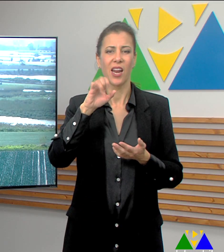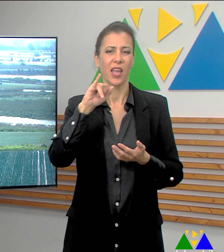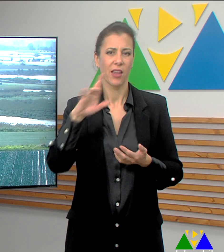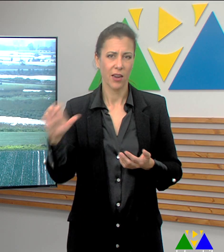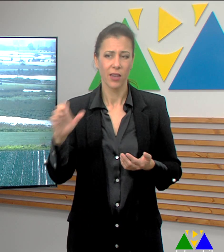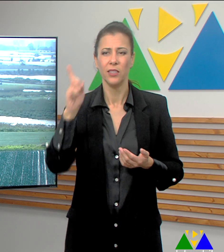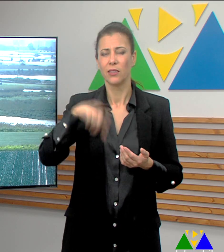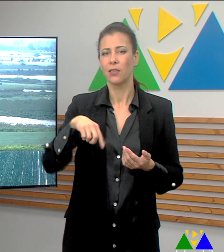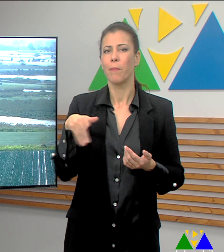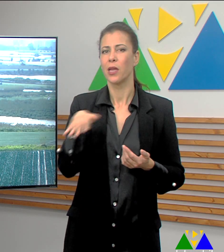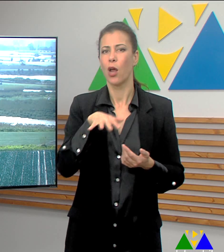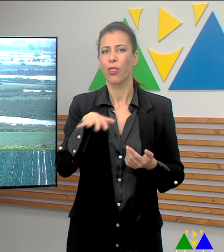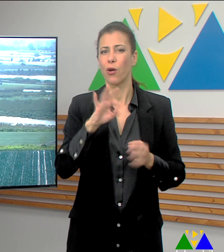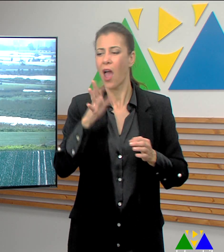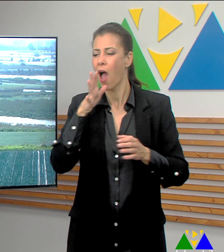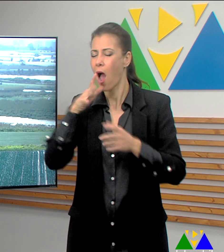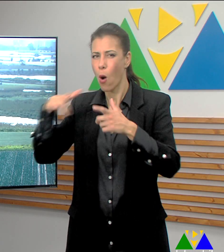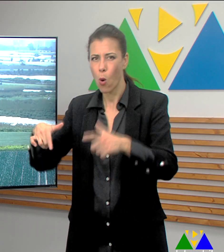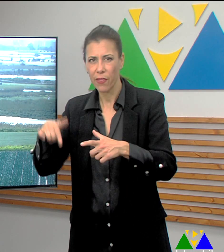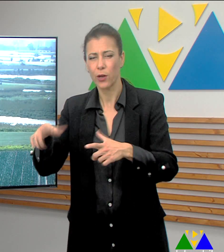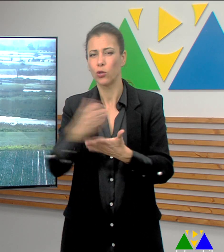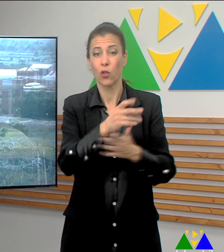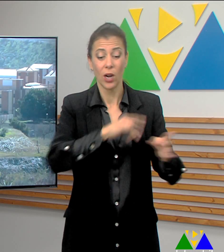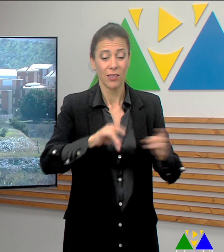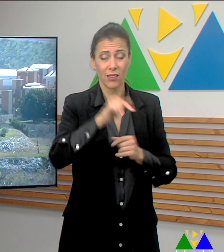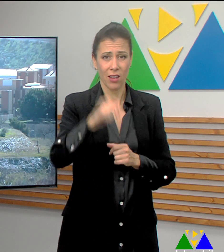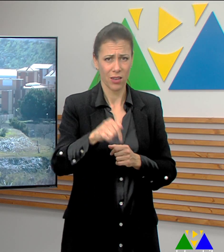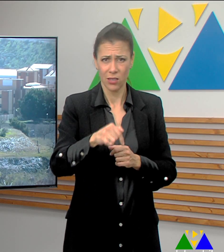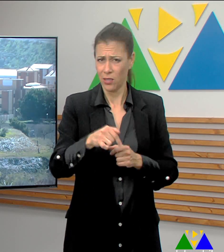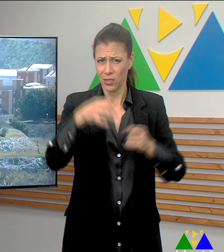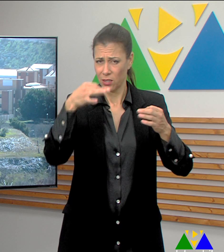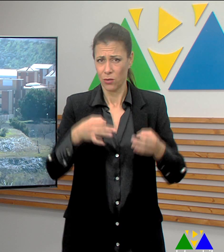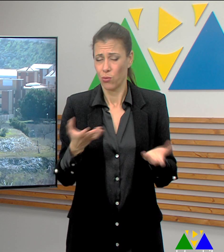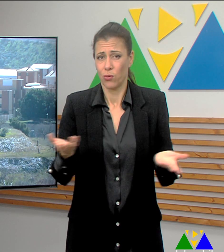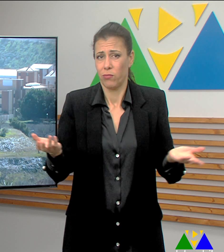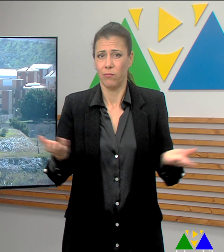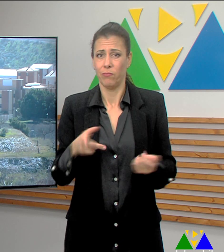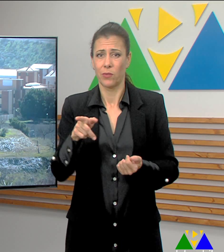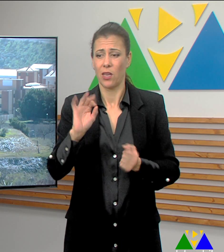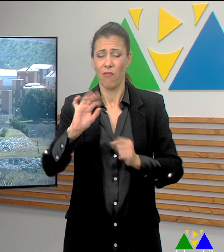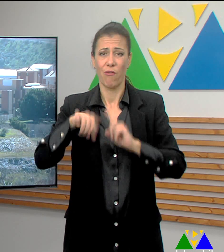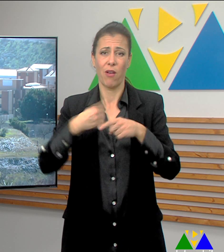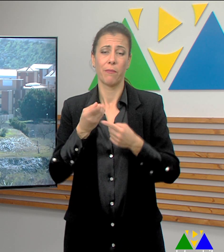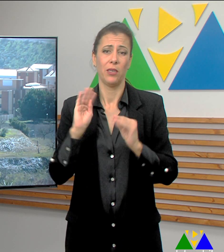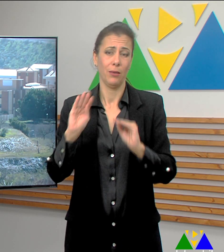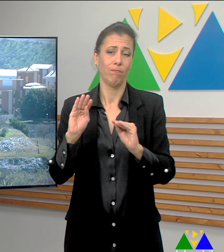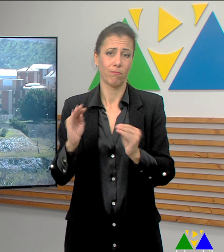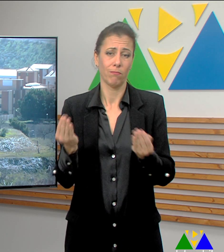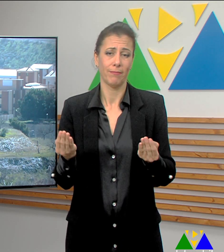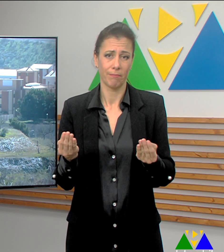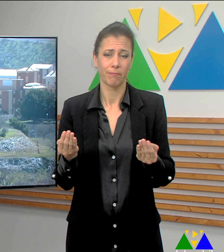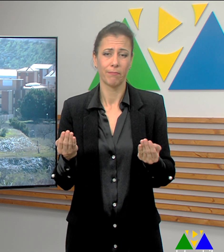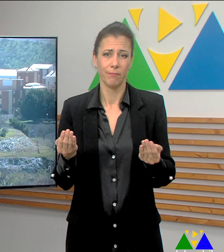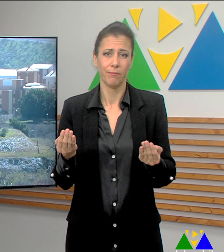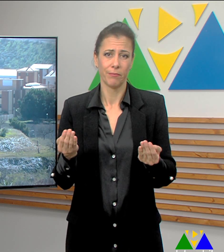la parte del Aguadero, todas estas tierras de por aquí, pues fueron de esta familia